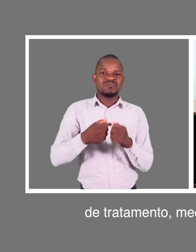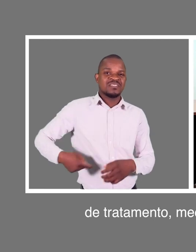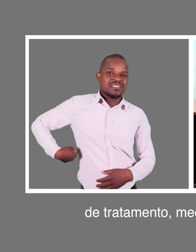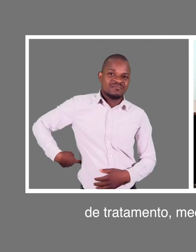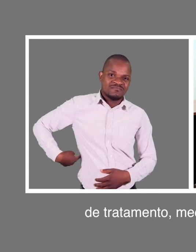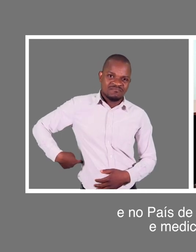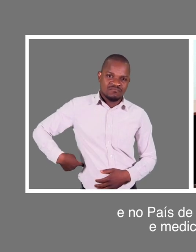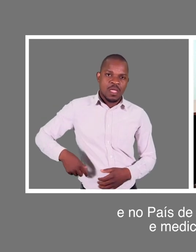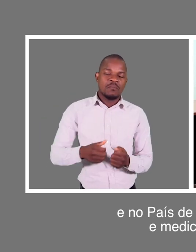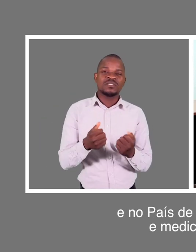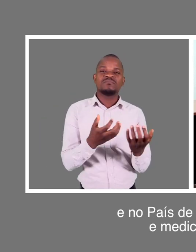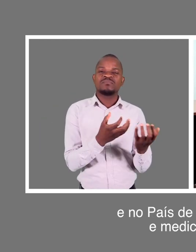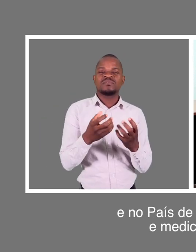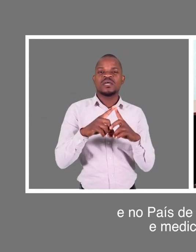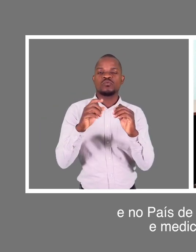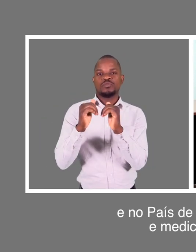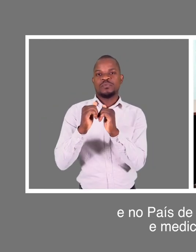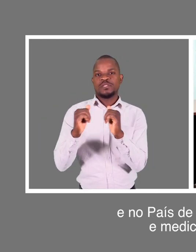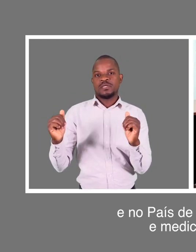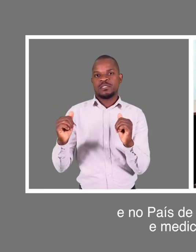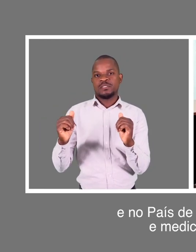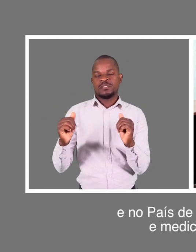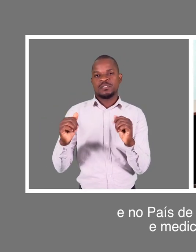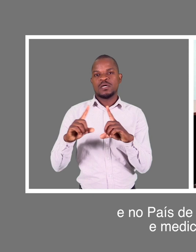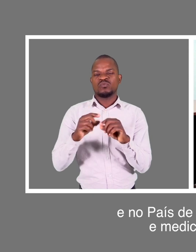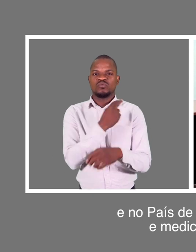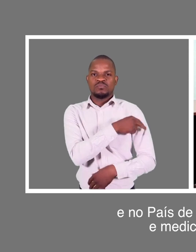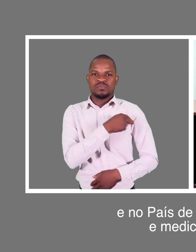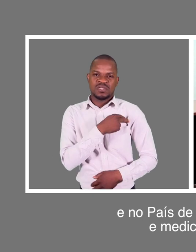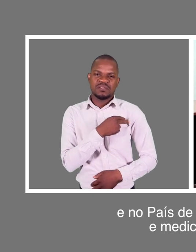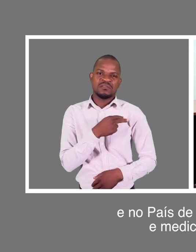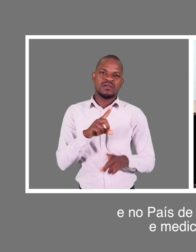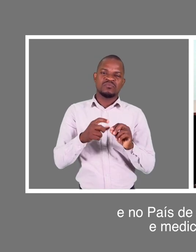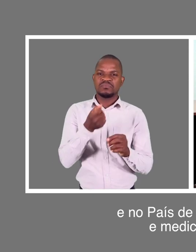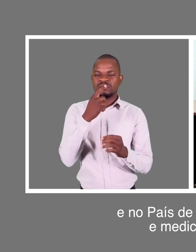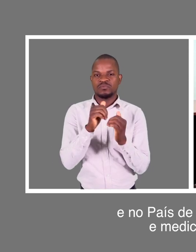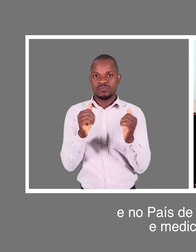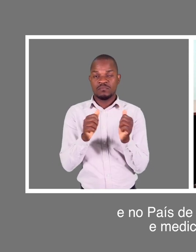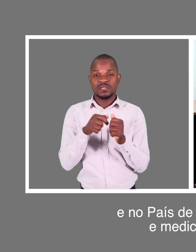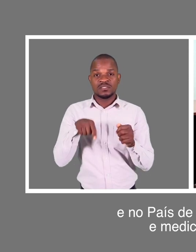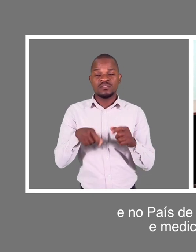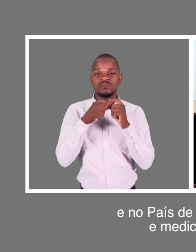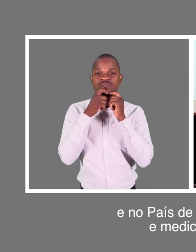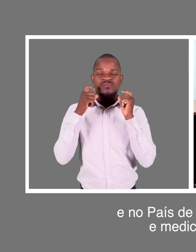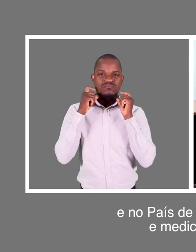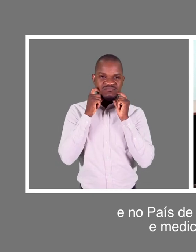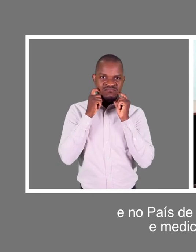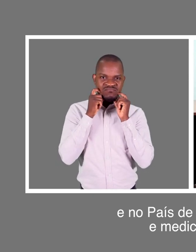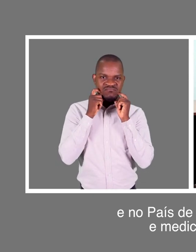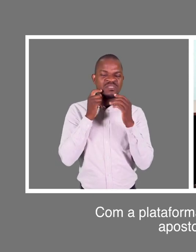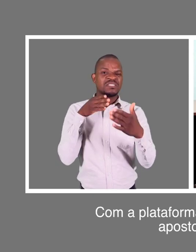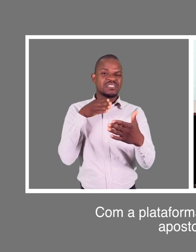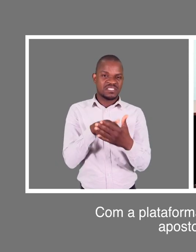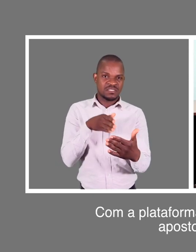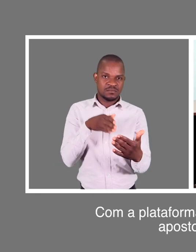específicos. E no país, de alguma forma, ainda são reduzidos os serviços e